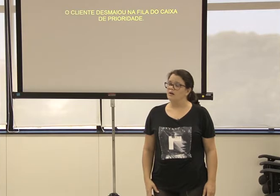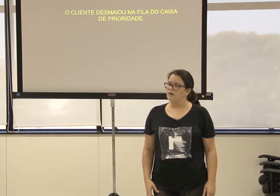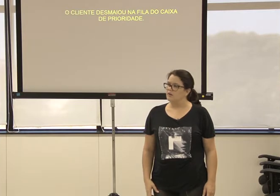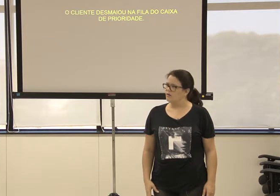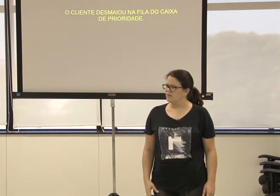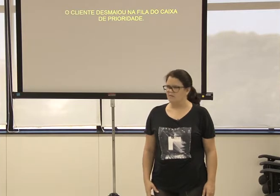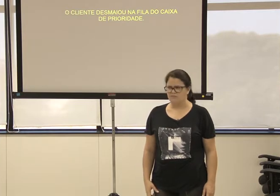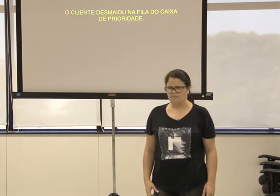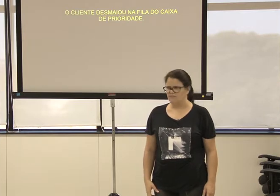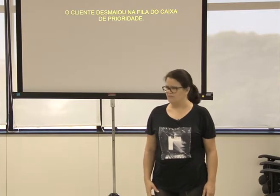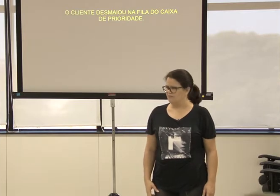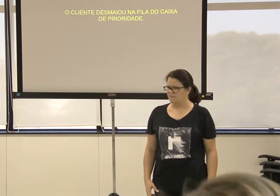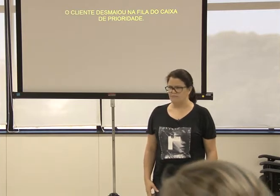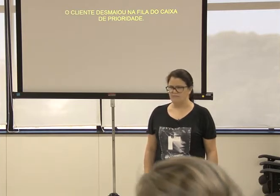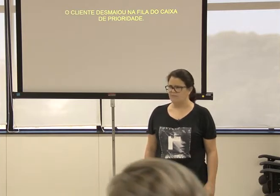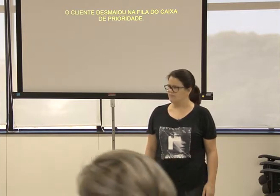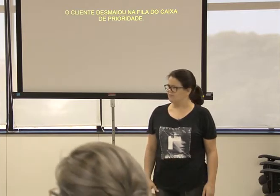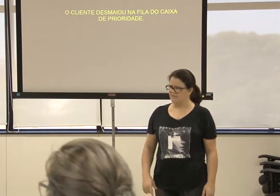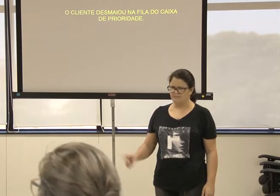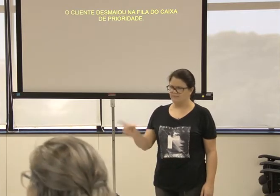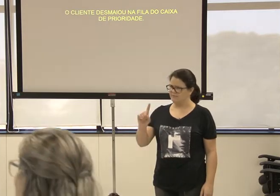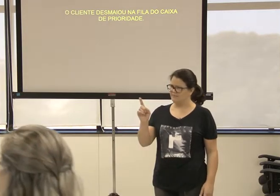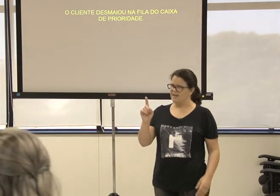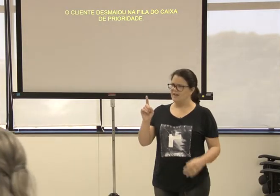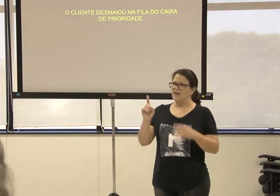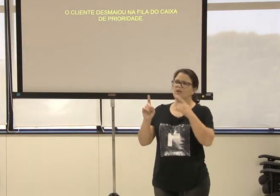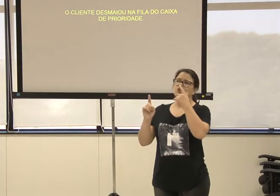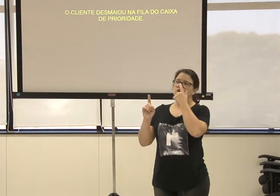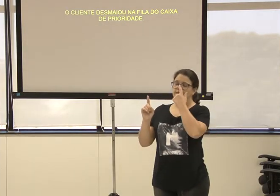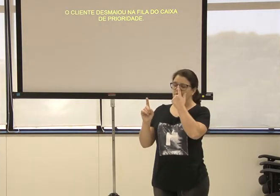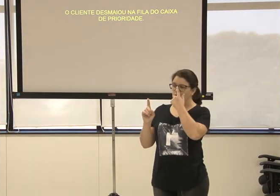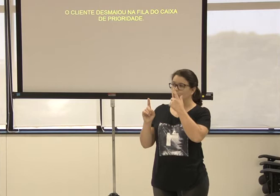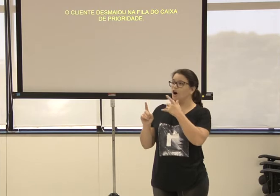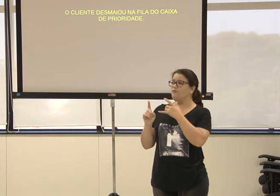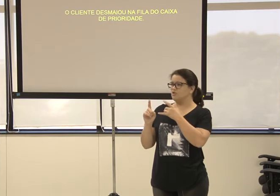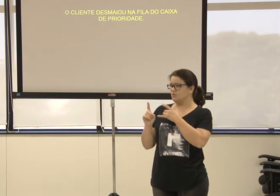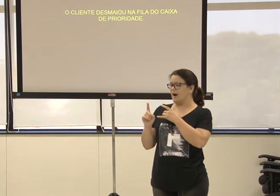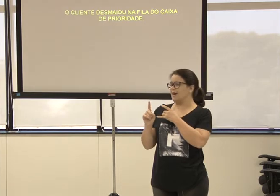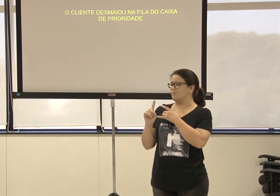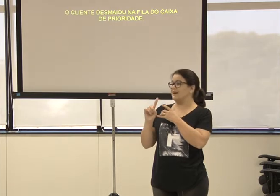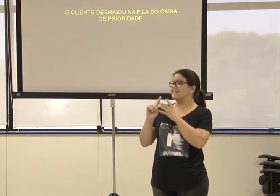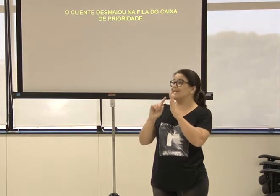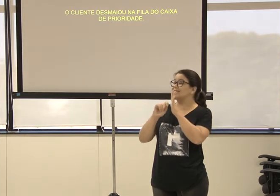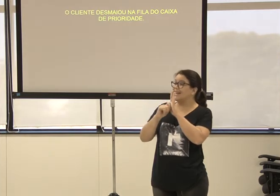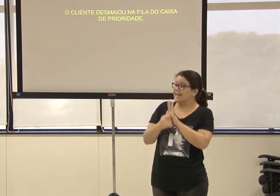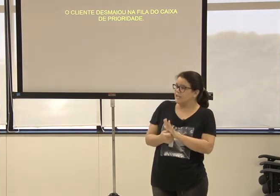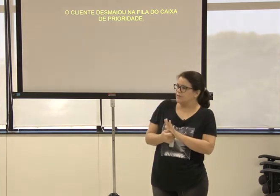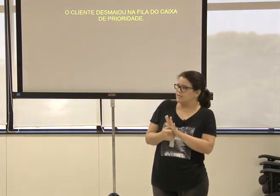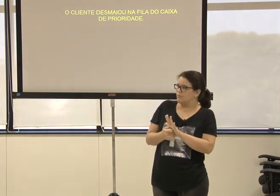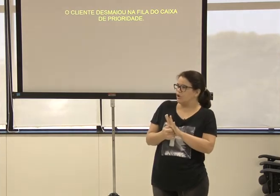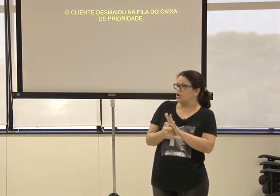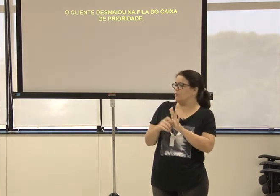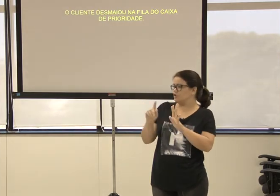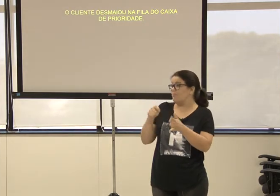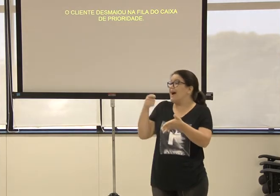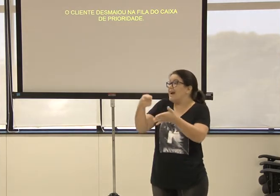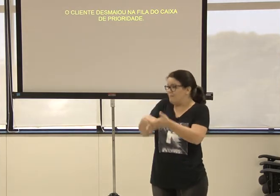Você consegue cadastrar um novo usuário. Não, novo usuário, mas a senha que você bloqueou de